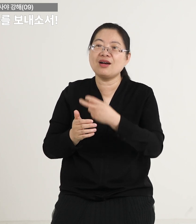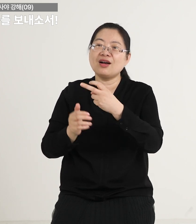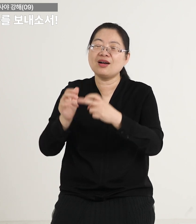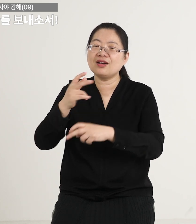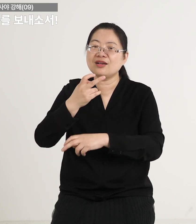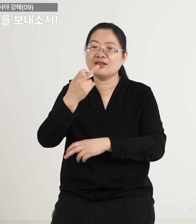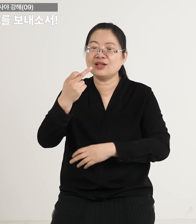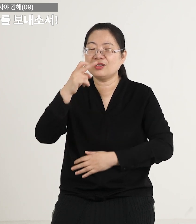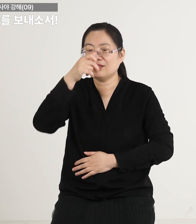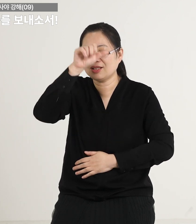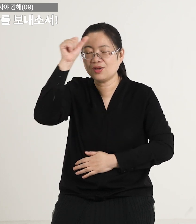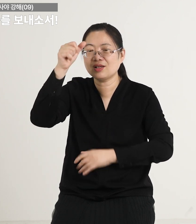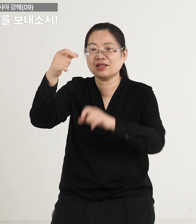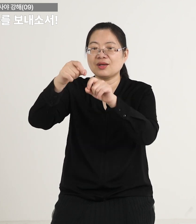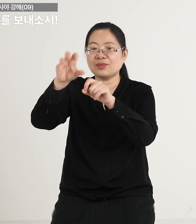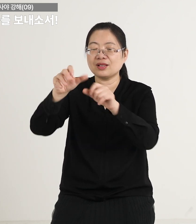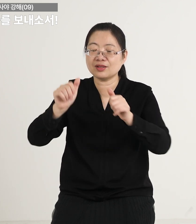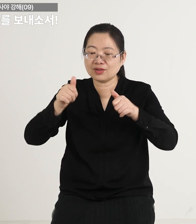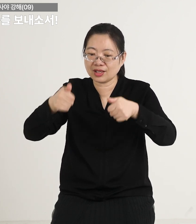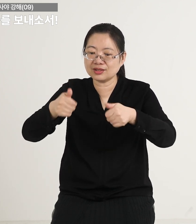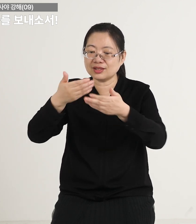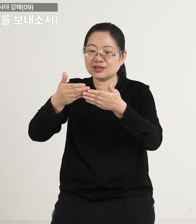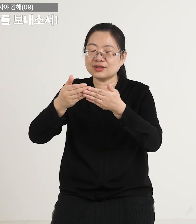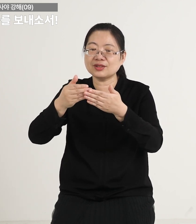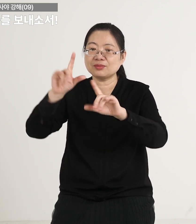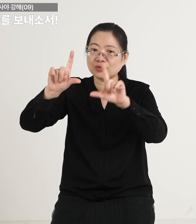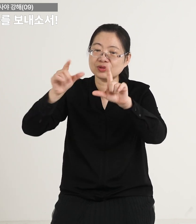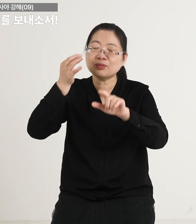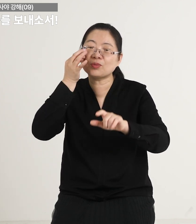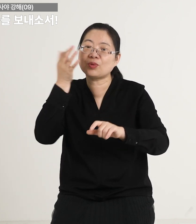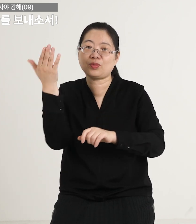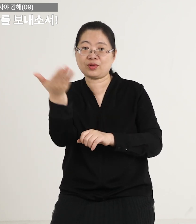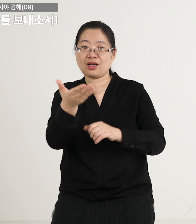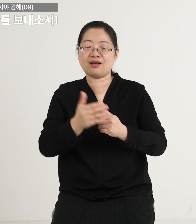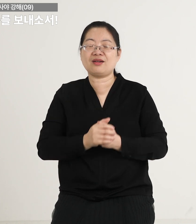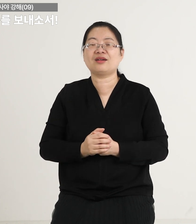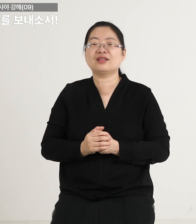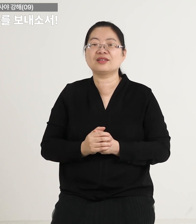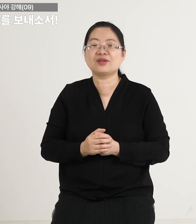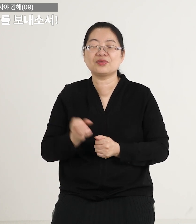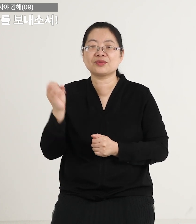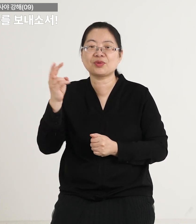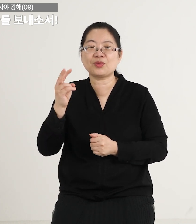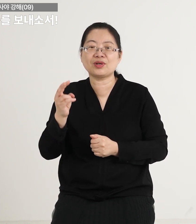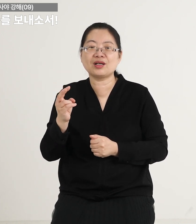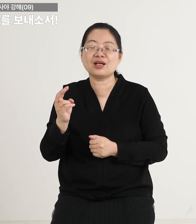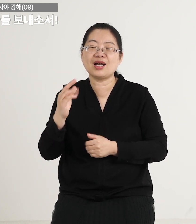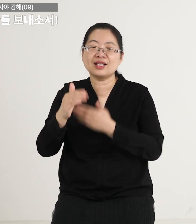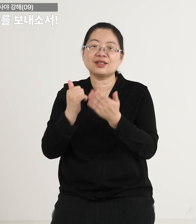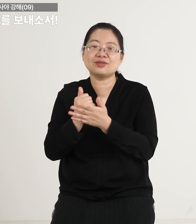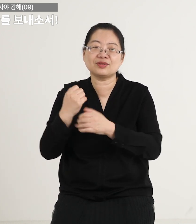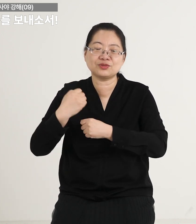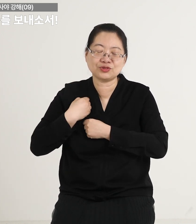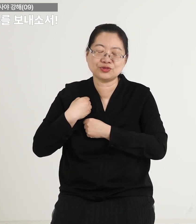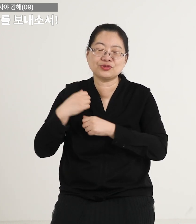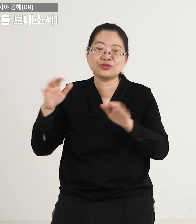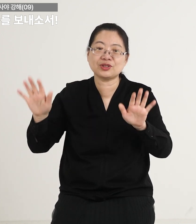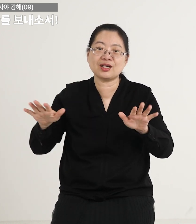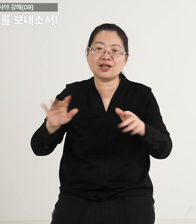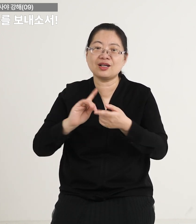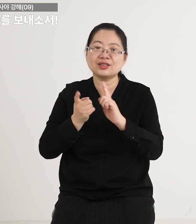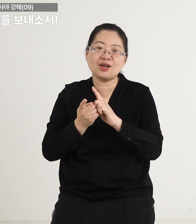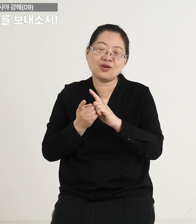12장로가 그 앞에서 경배를 하는 그림을 보여줍니다. 그리고 천군 천사들은 서로